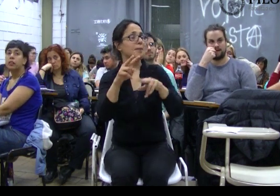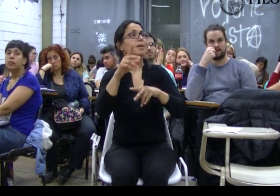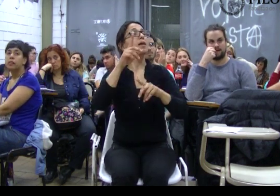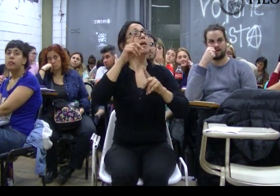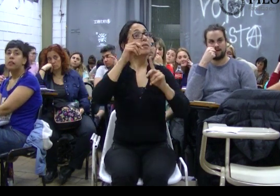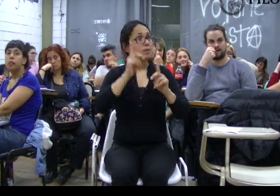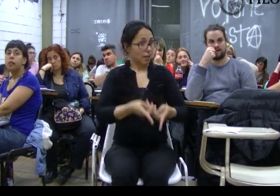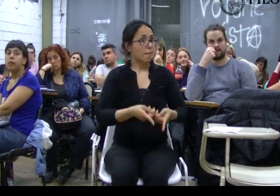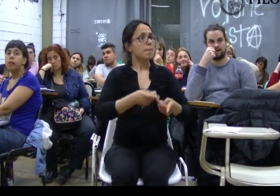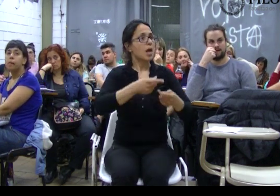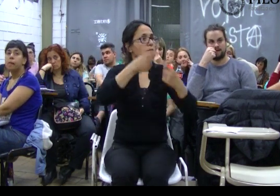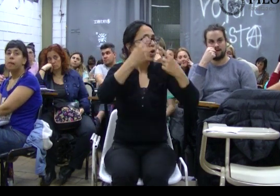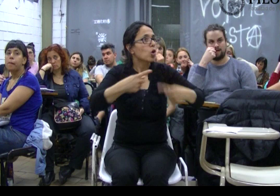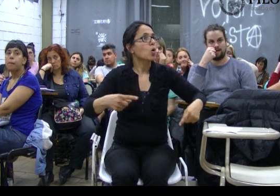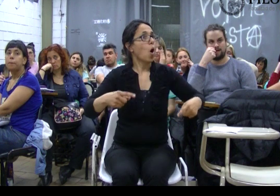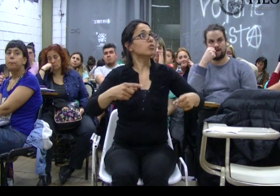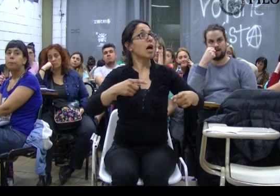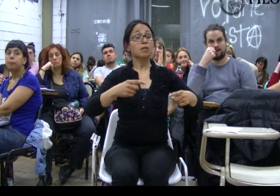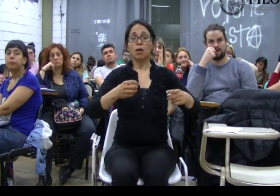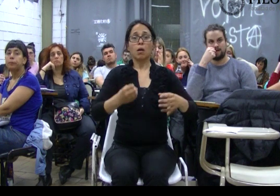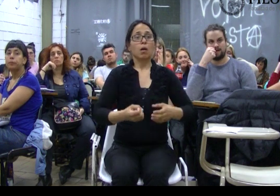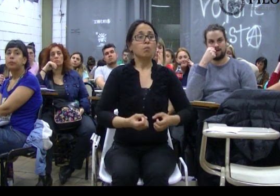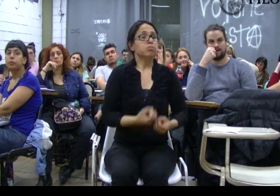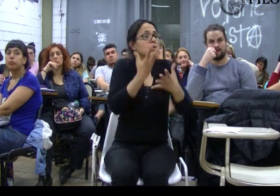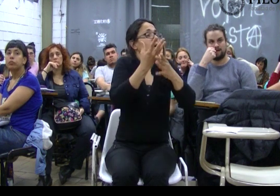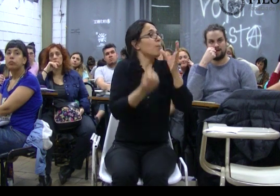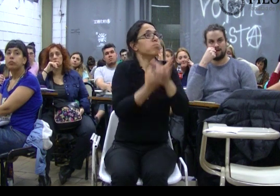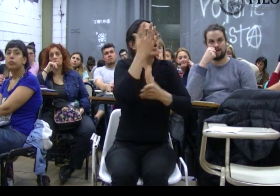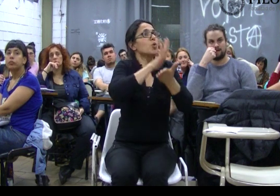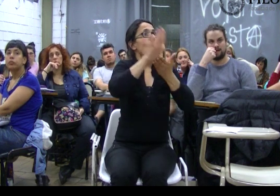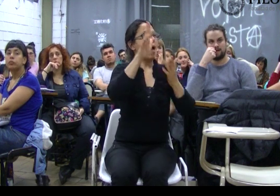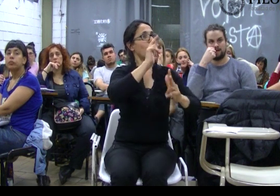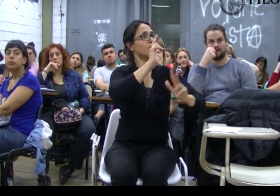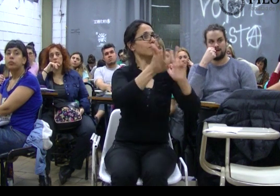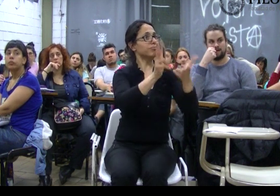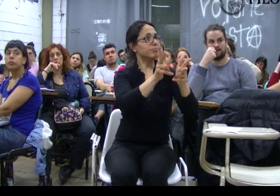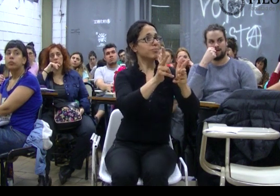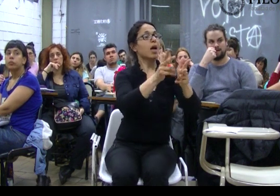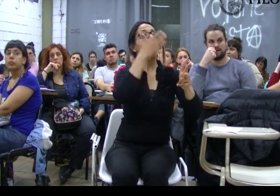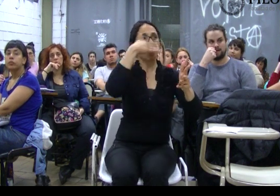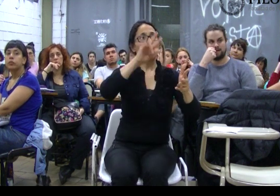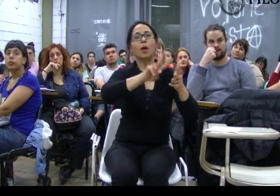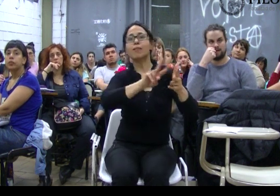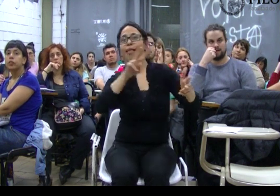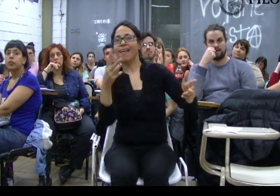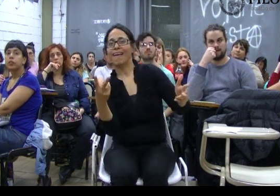en lengua de señas y son traducidos al español. De eso va a hablar Juan